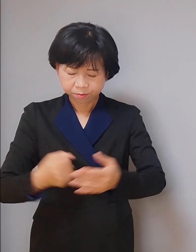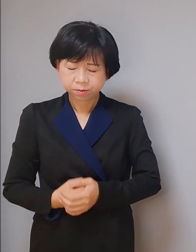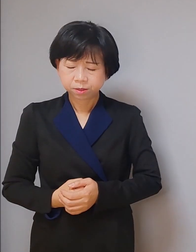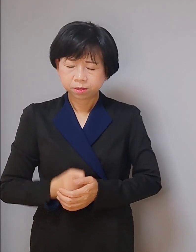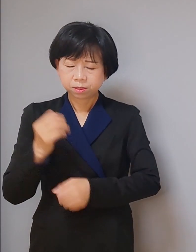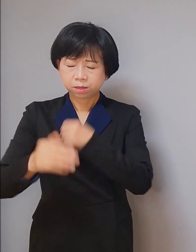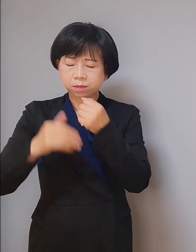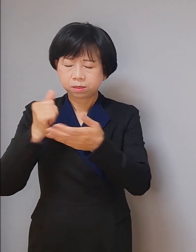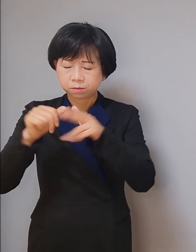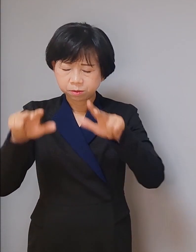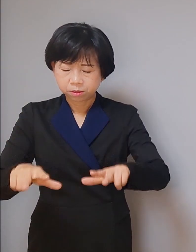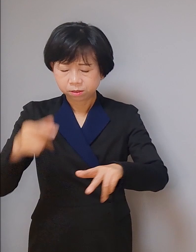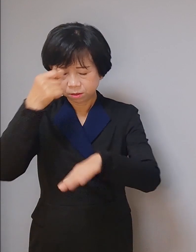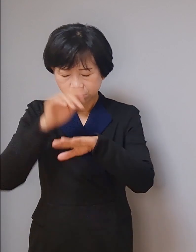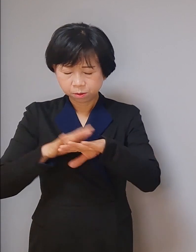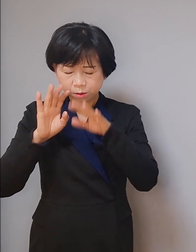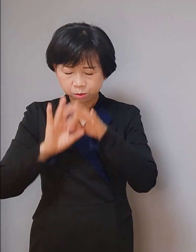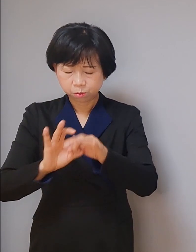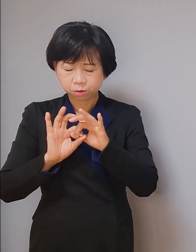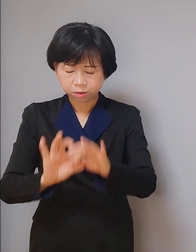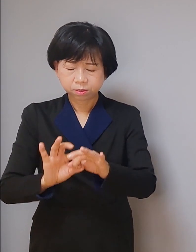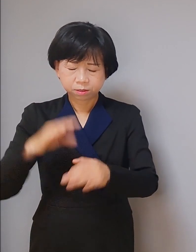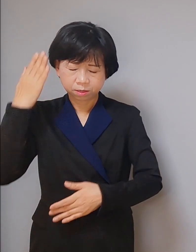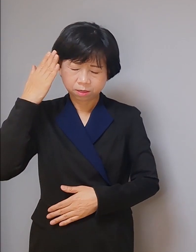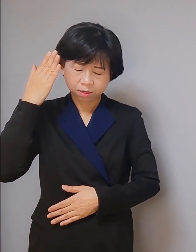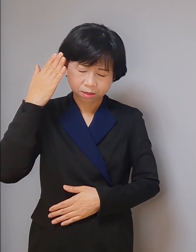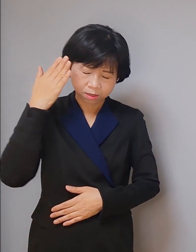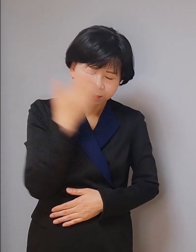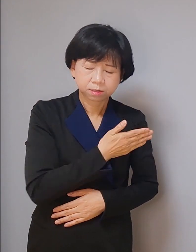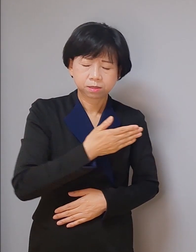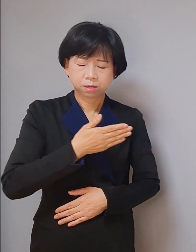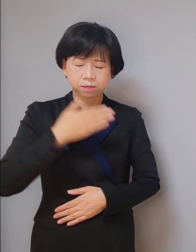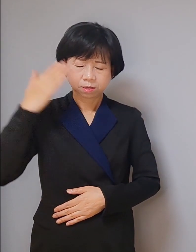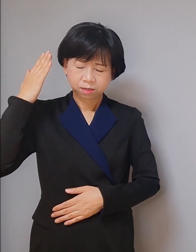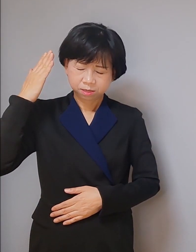하나님, 오늘 이 시간 예배를 통해서 깨끗하게